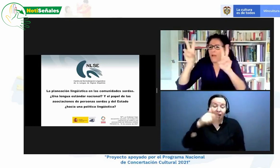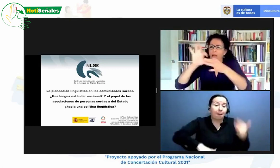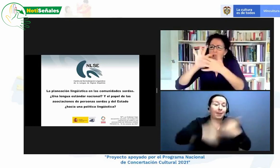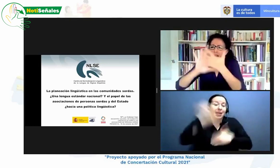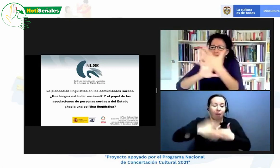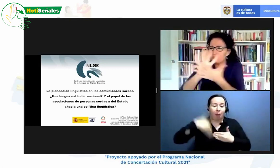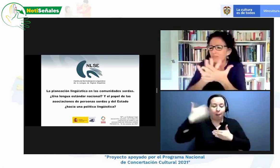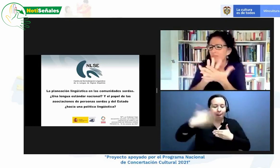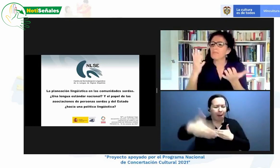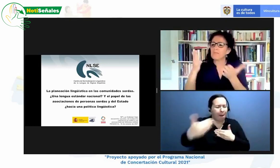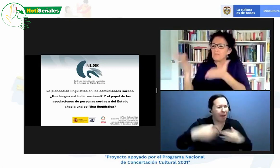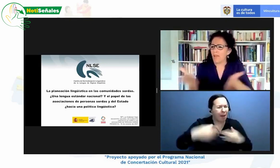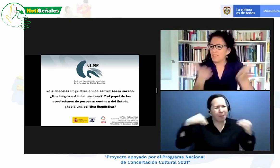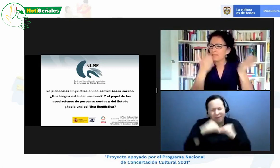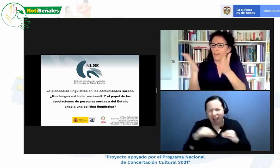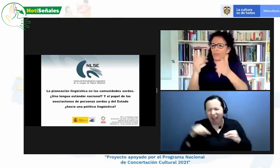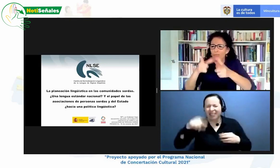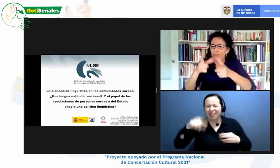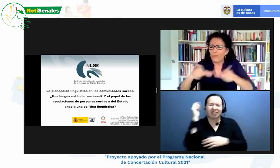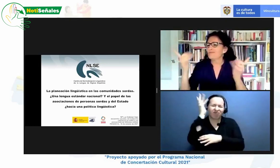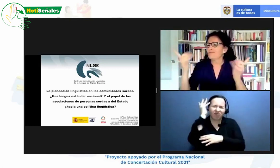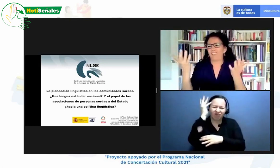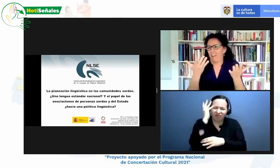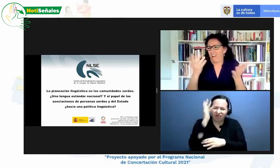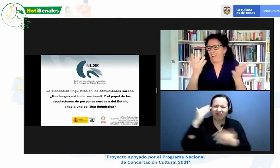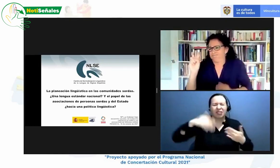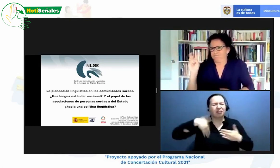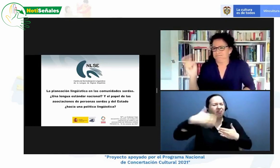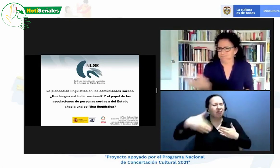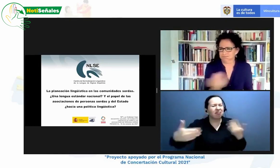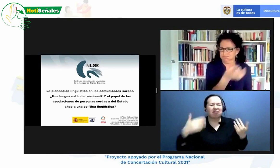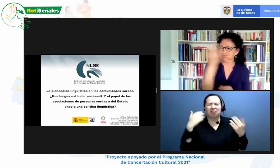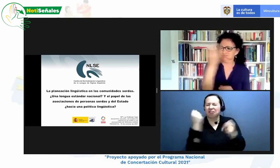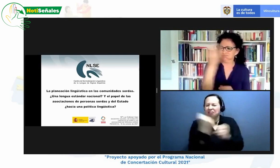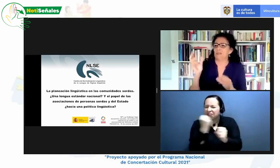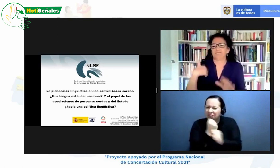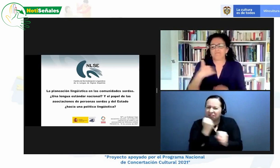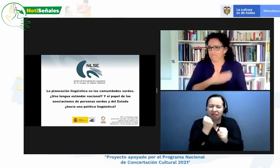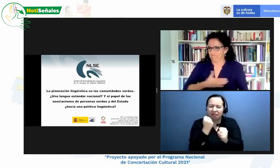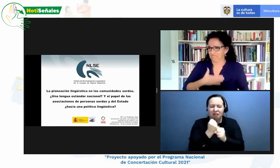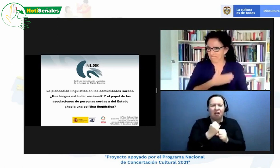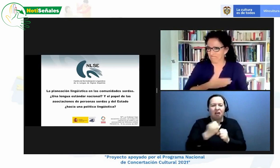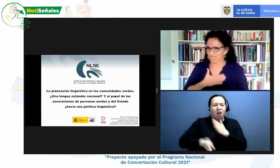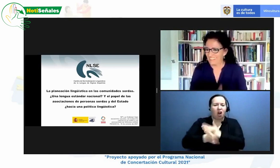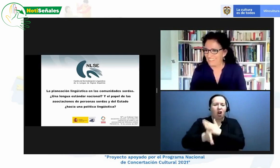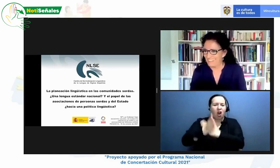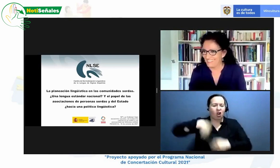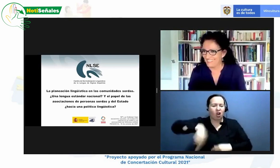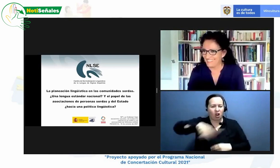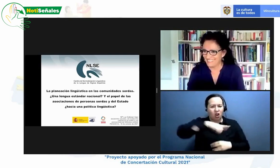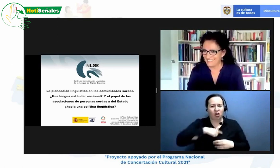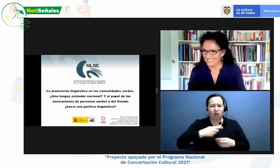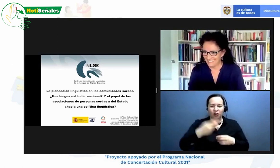tantas charlas o conferencias o líneas de trabajo que podemos instaurar entre ambas instituciones porque